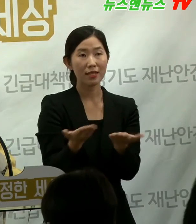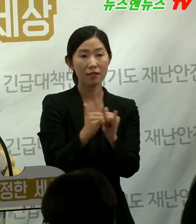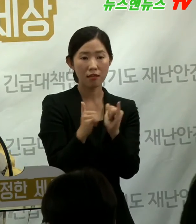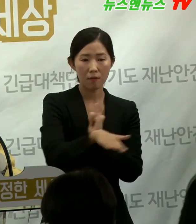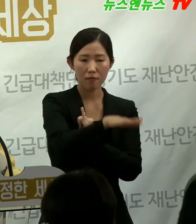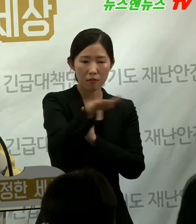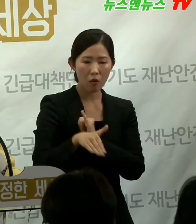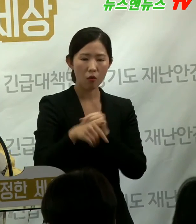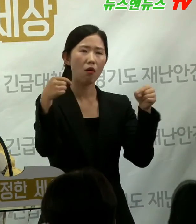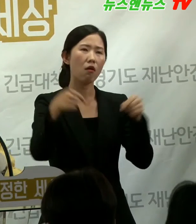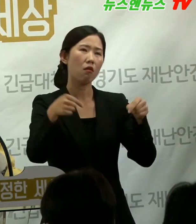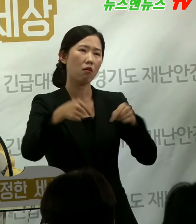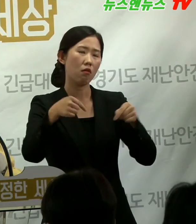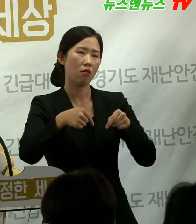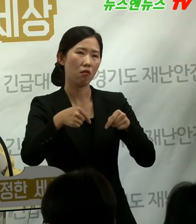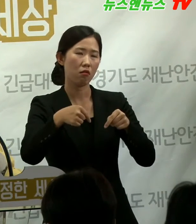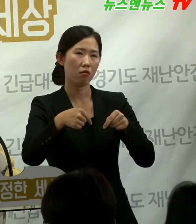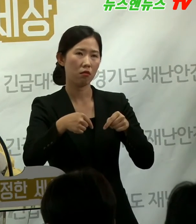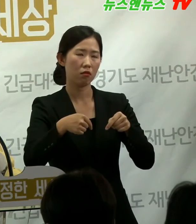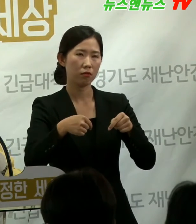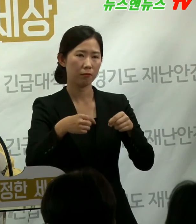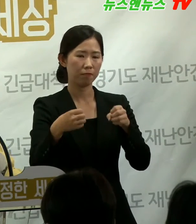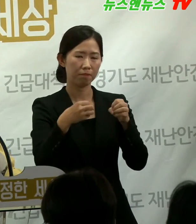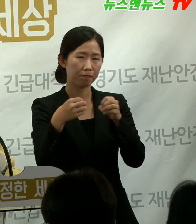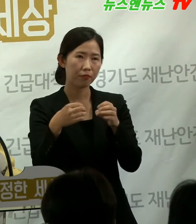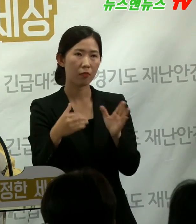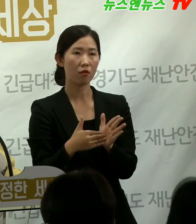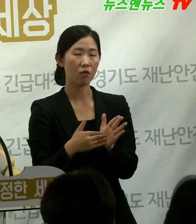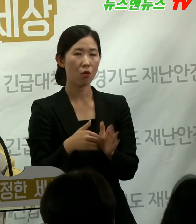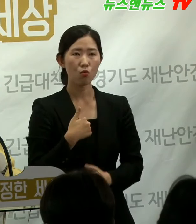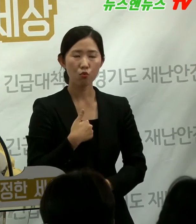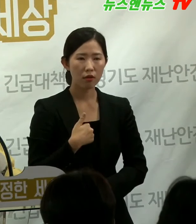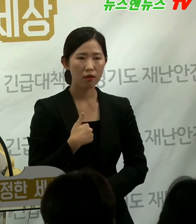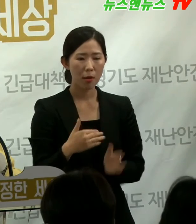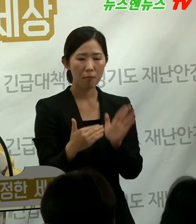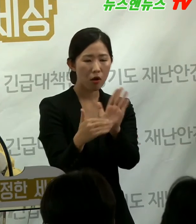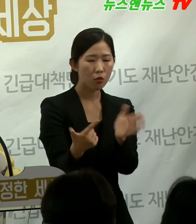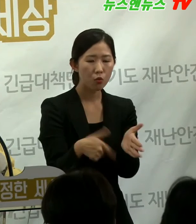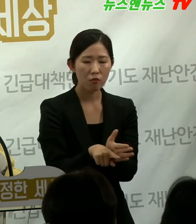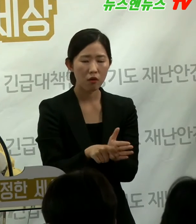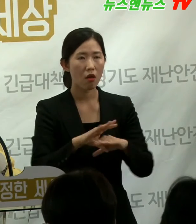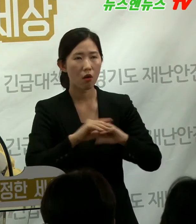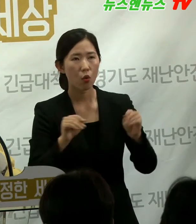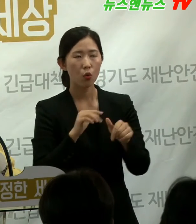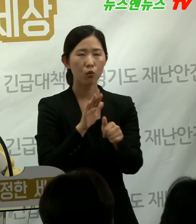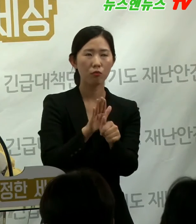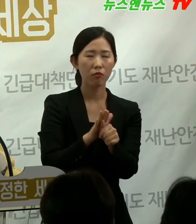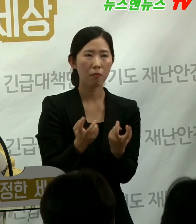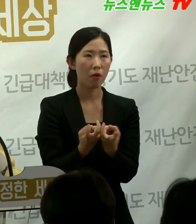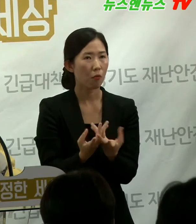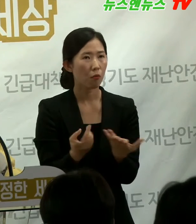최소화하고 방역에 최대한 도움이 되느냐를 나름 심층적으로 연구한 결과입니다.